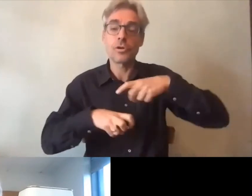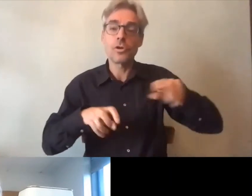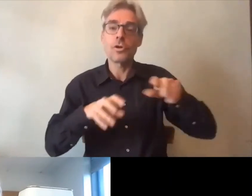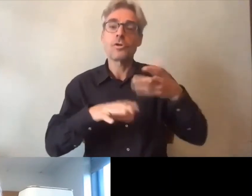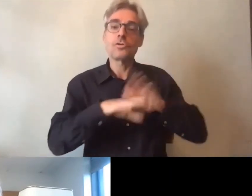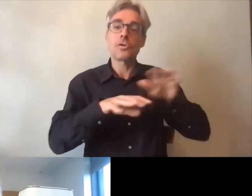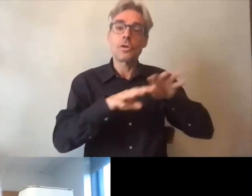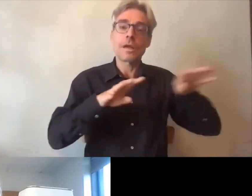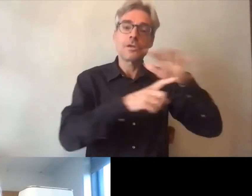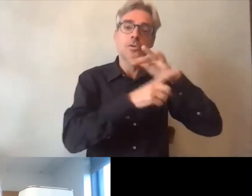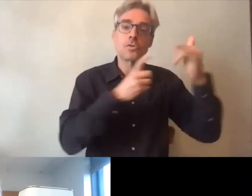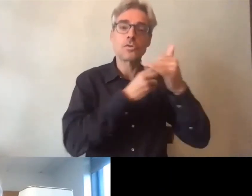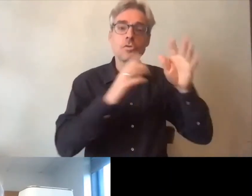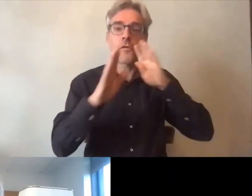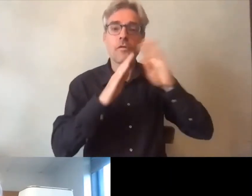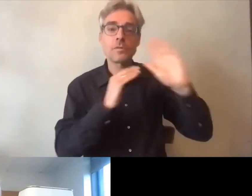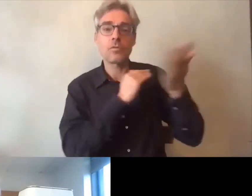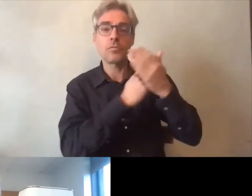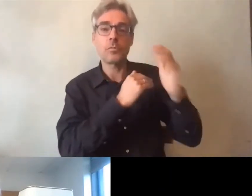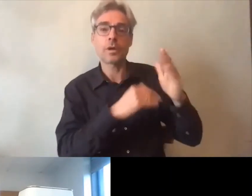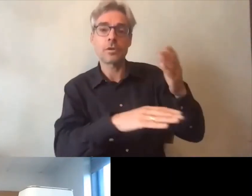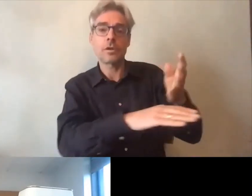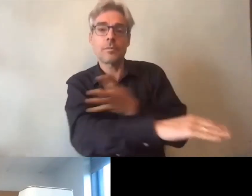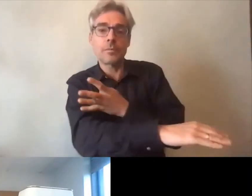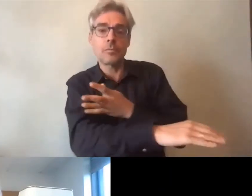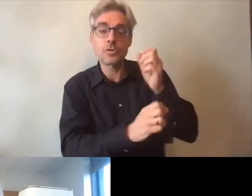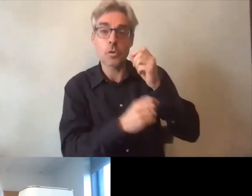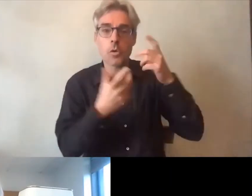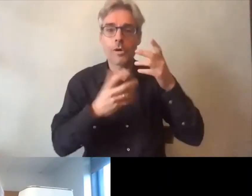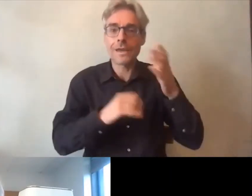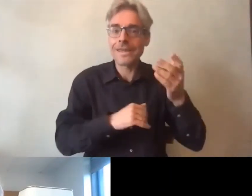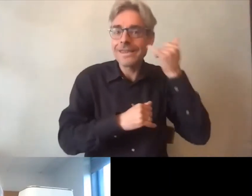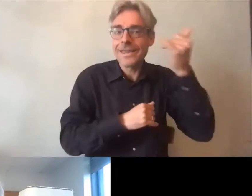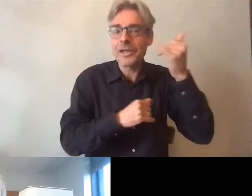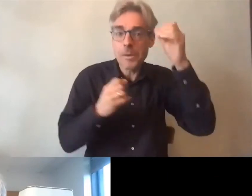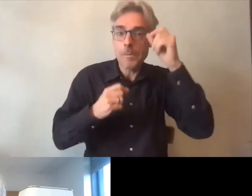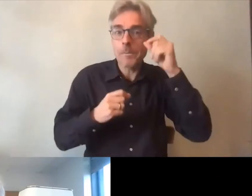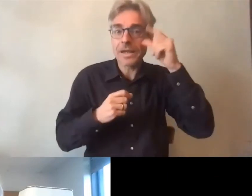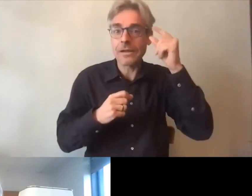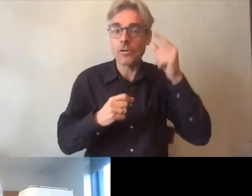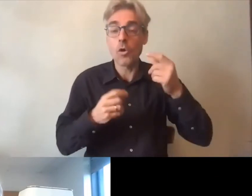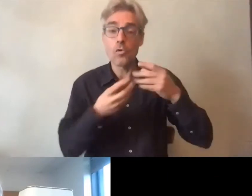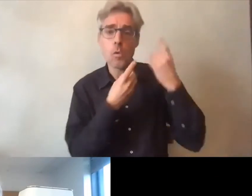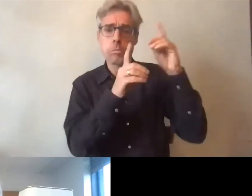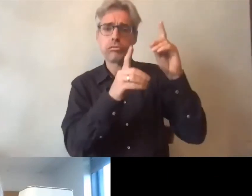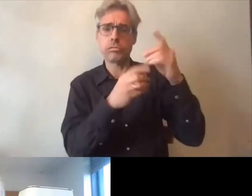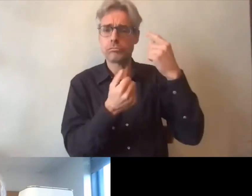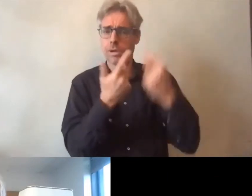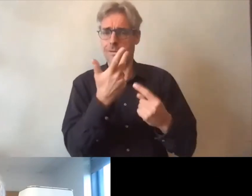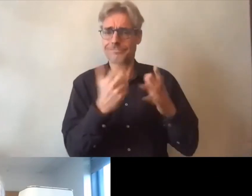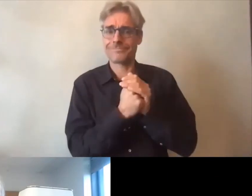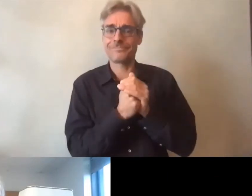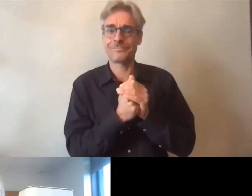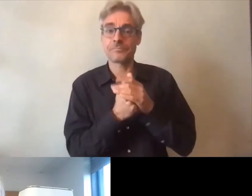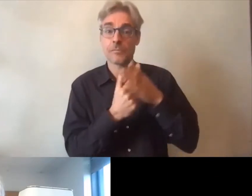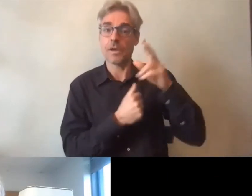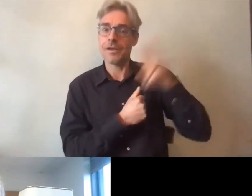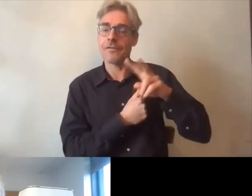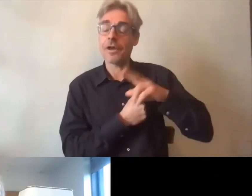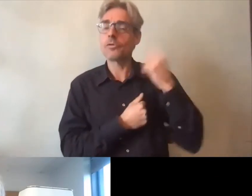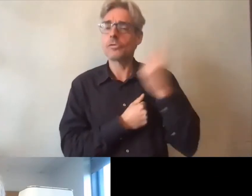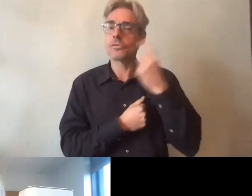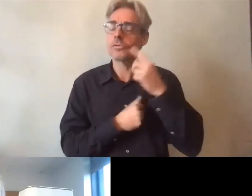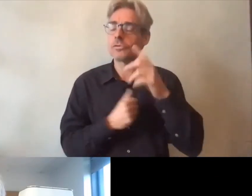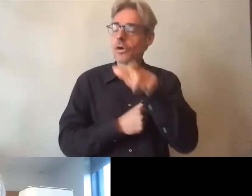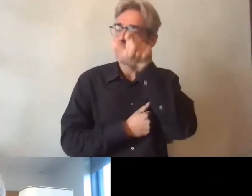sociaux vous partagez vos émotions vos clins d'oeil vos réactions parfois vos coups de gueule et c'est effectivement toujours très